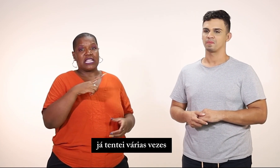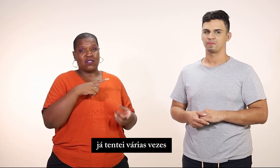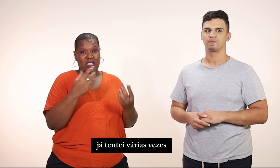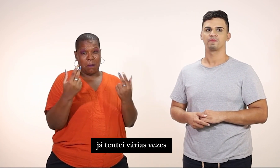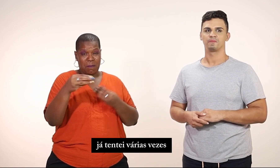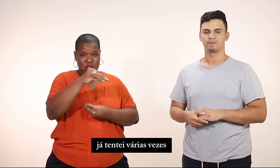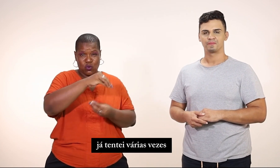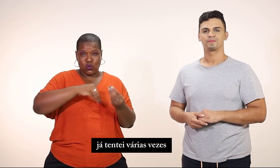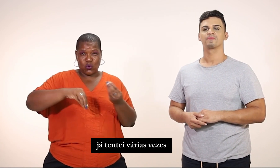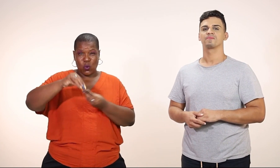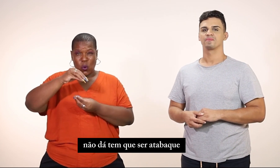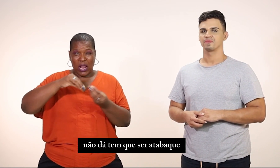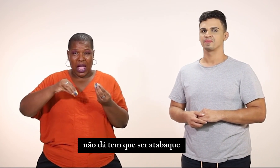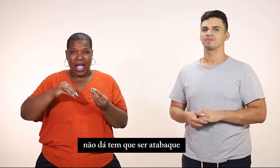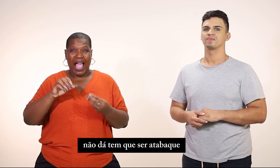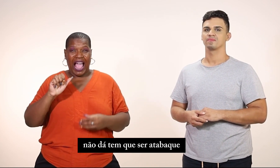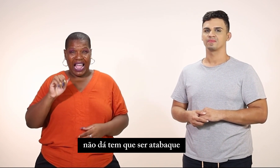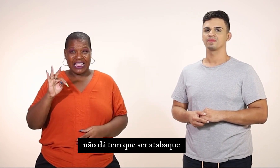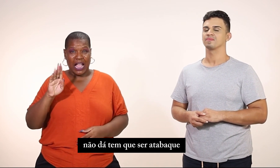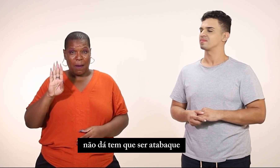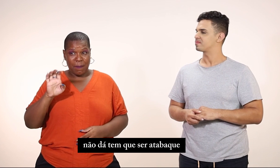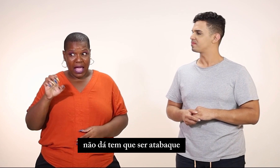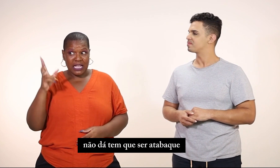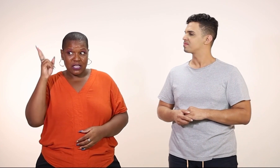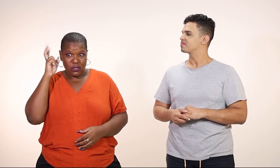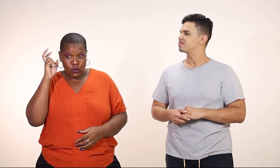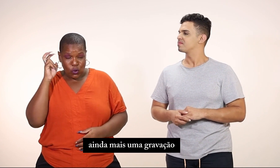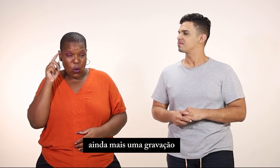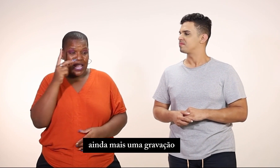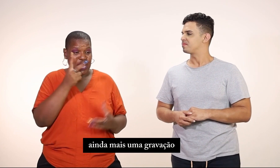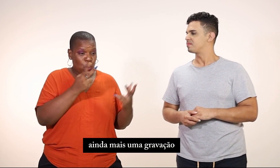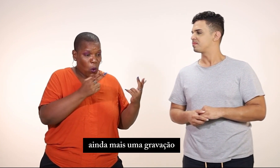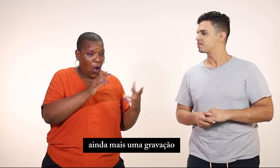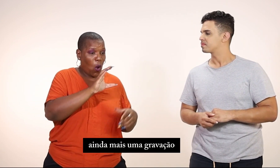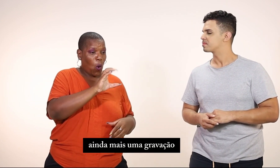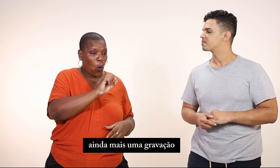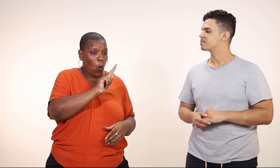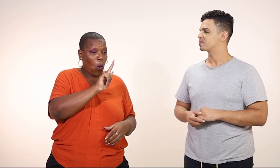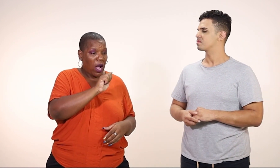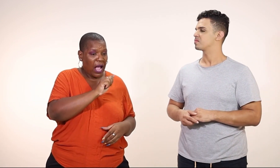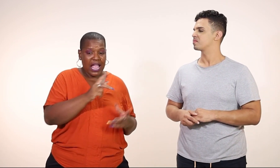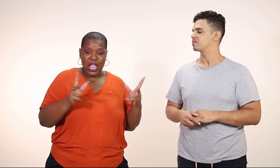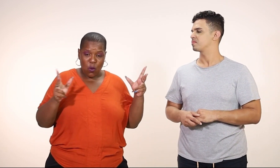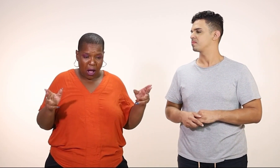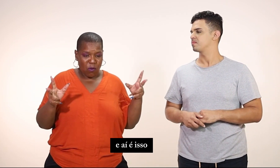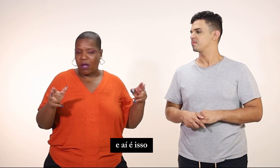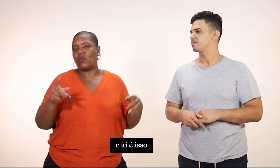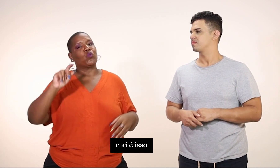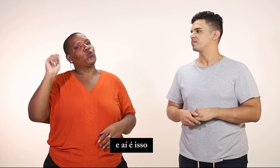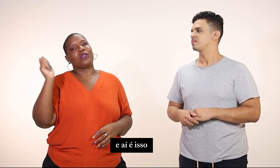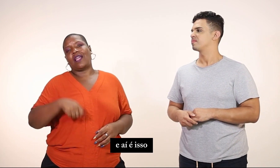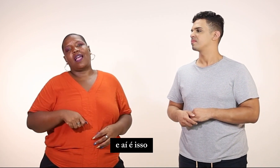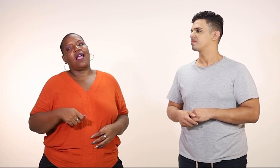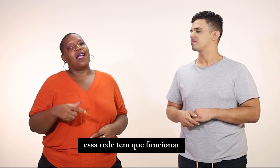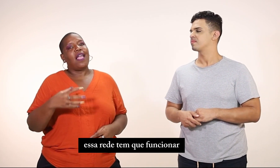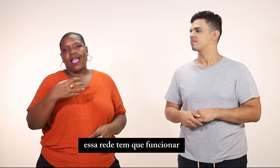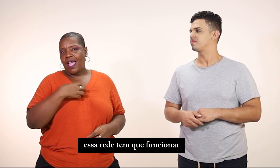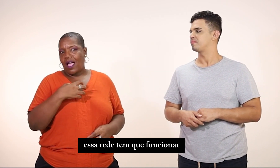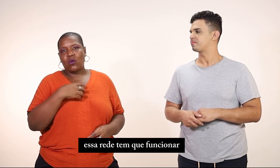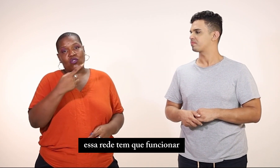tentei várias vezes, não dá, tem que ser atabaque. Ainda mais numa gravação. E aí é isso. Essa rede tem que